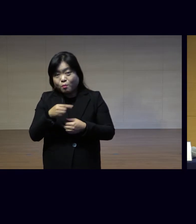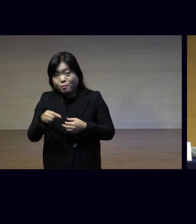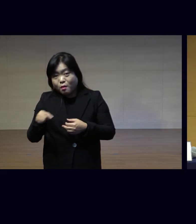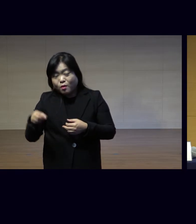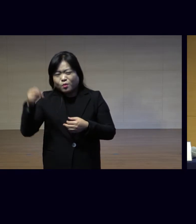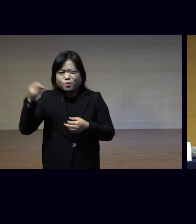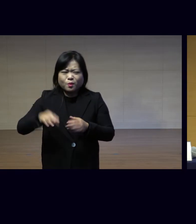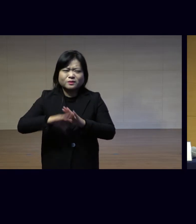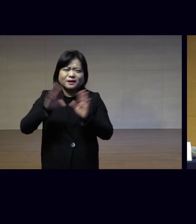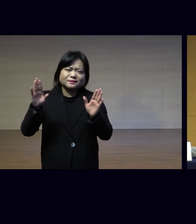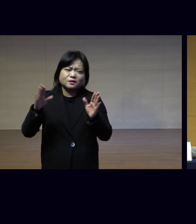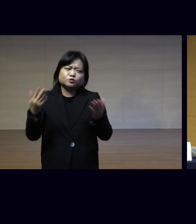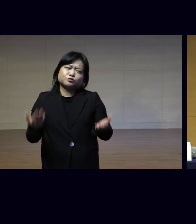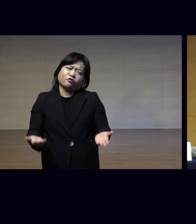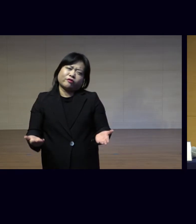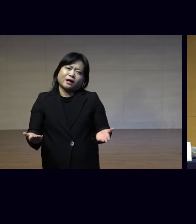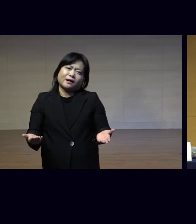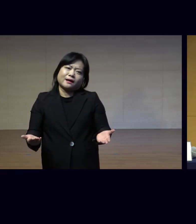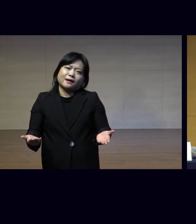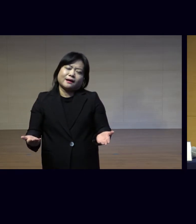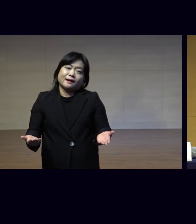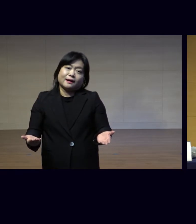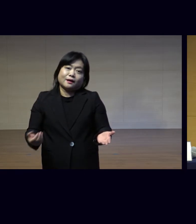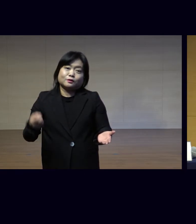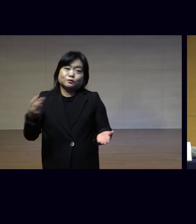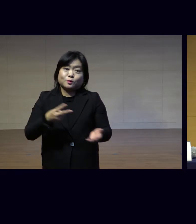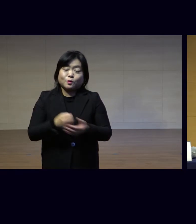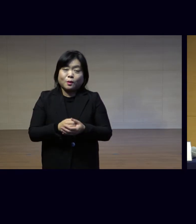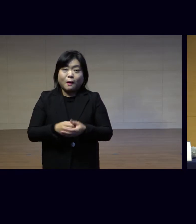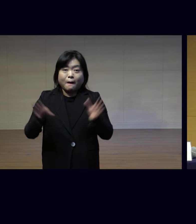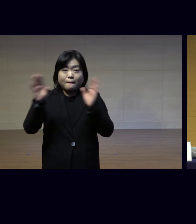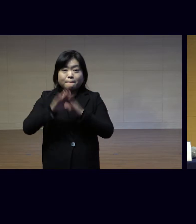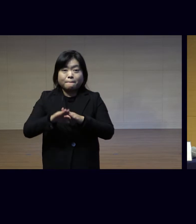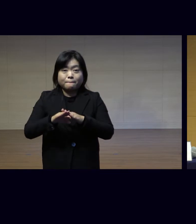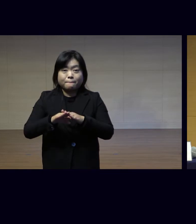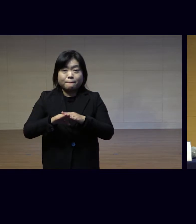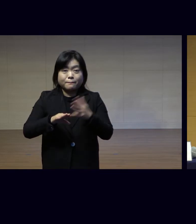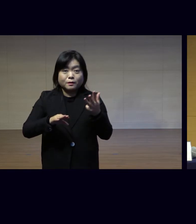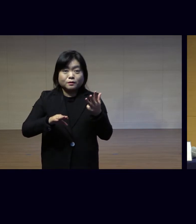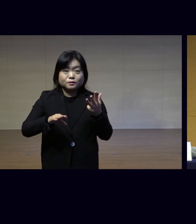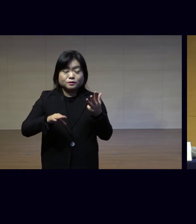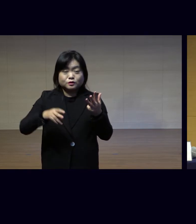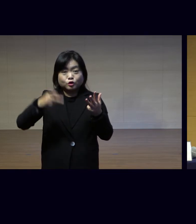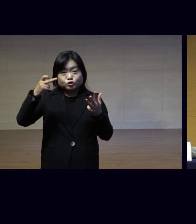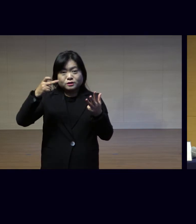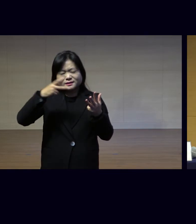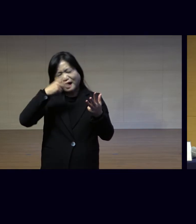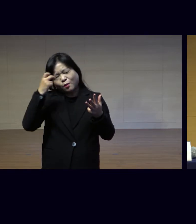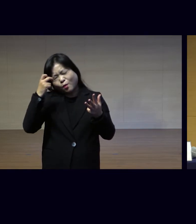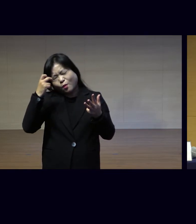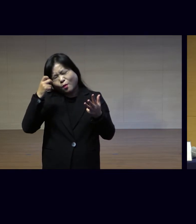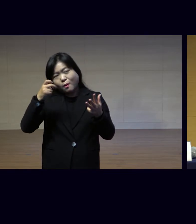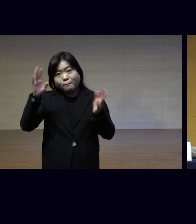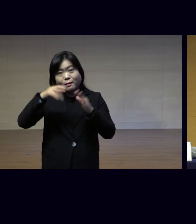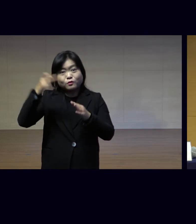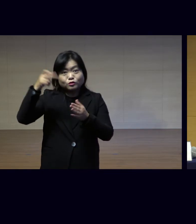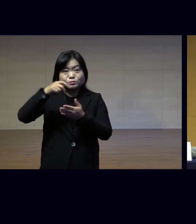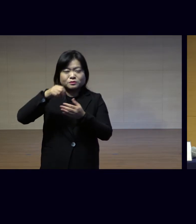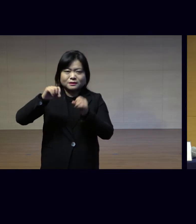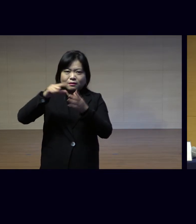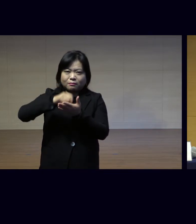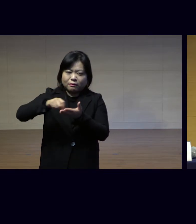또 낮에 좀 쉬었다가 8시에서 12시까지 자고 이런 생활을 몇십 년을 반복하는 겁니다.